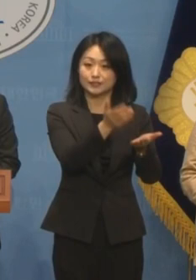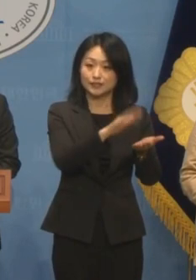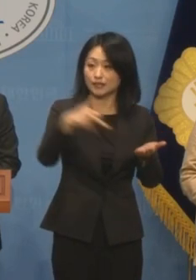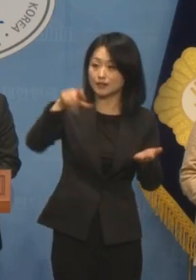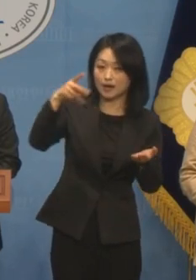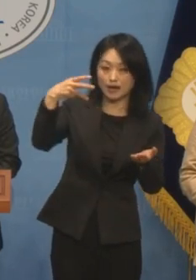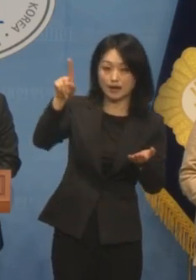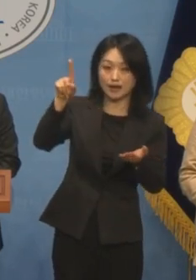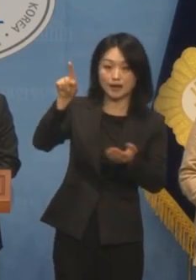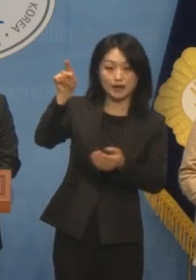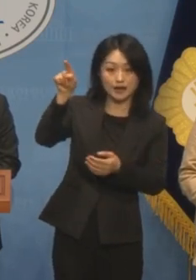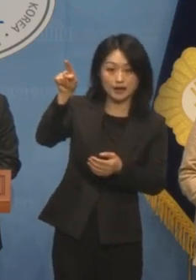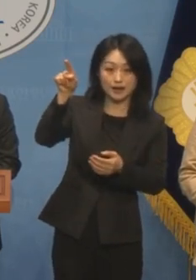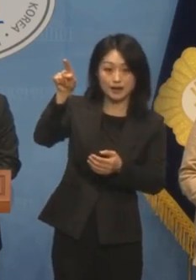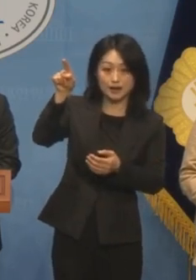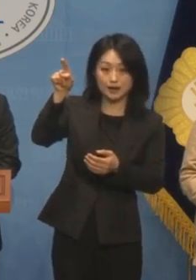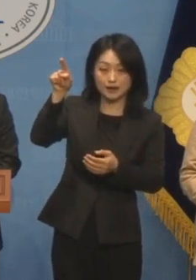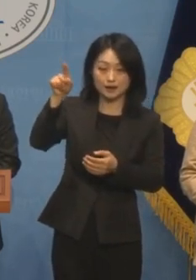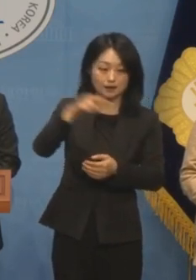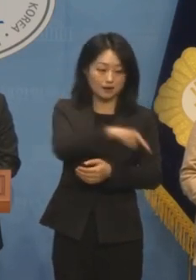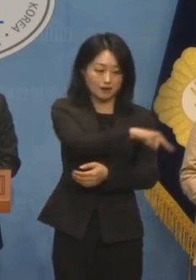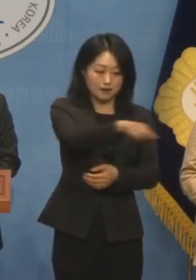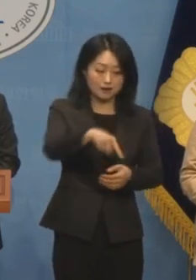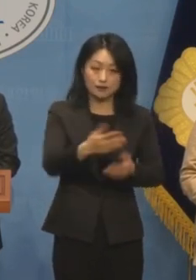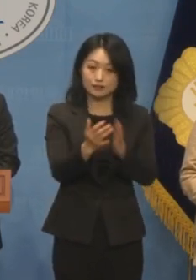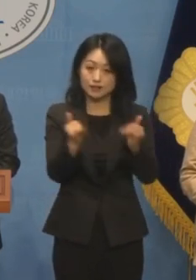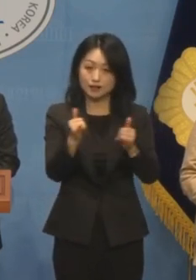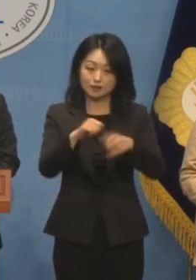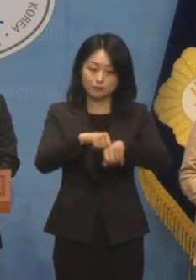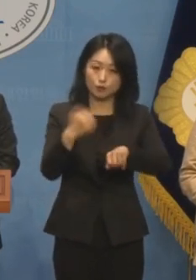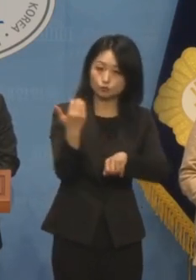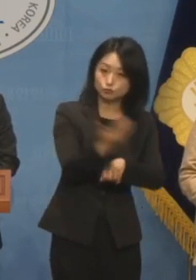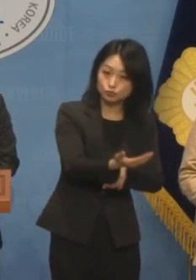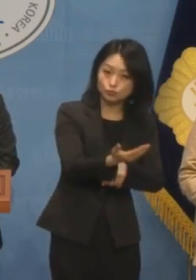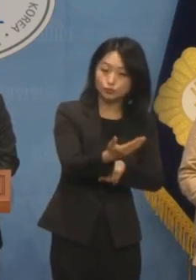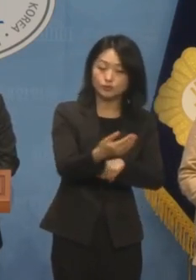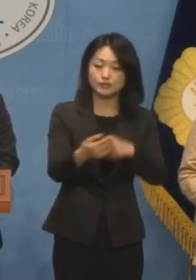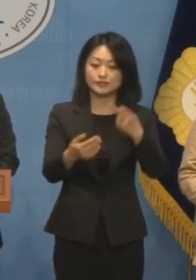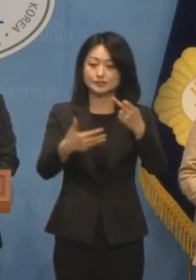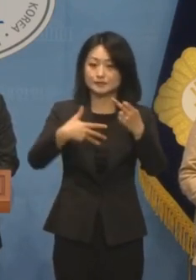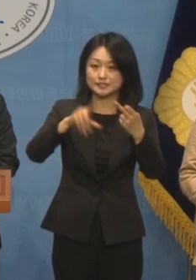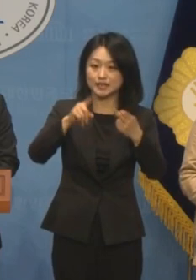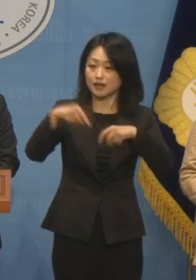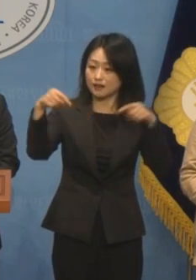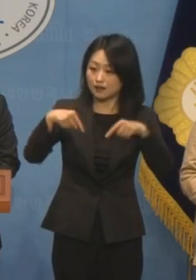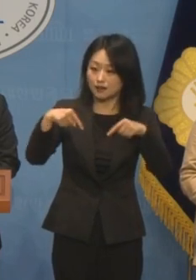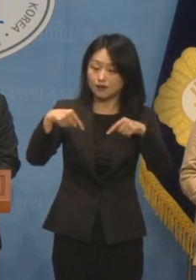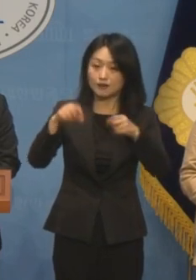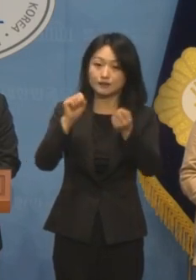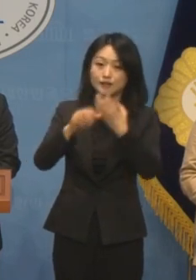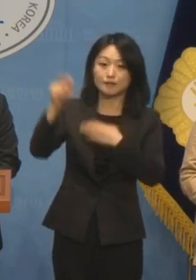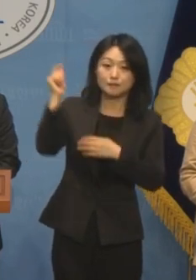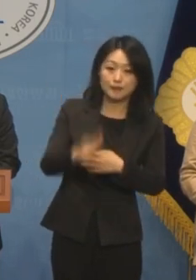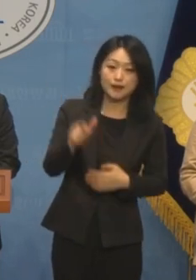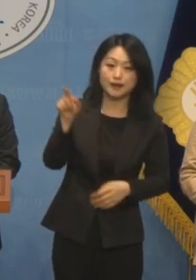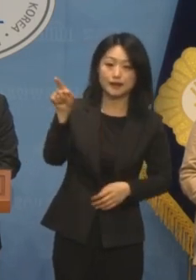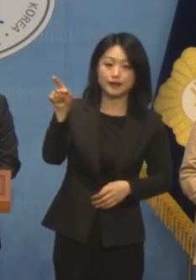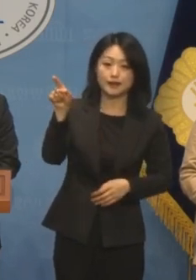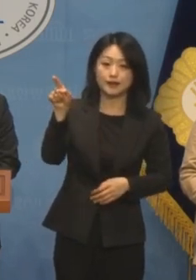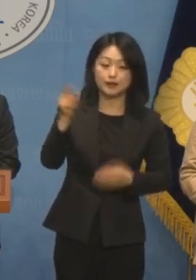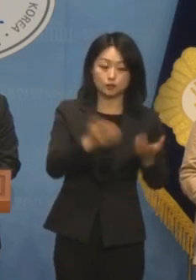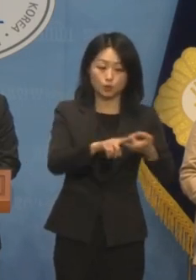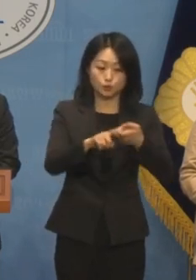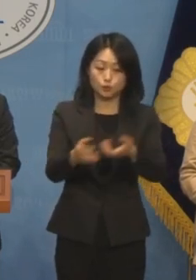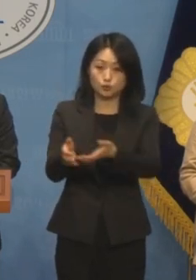행위들, 간부들에 대한 징계, 12차 교섭에 이르기까지 구체적인 답변이 없는 모습, 새로운 노조